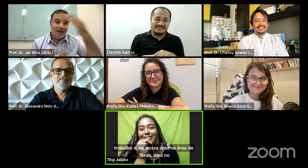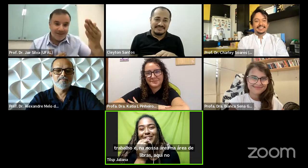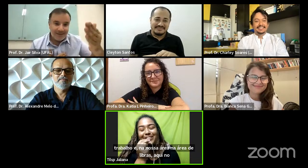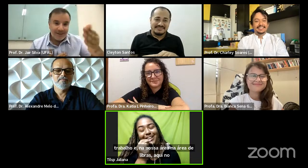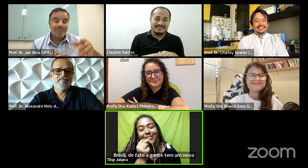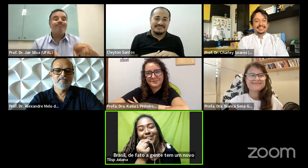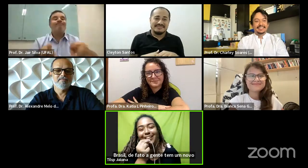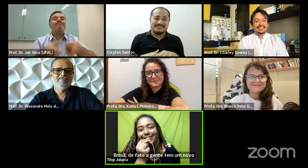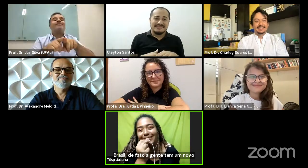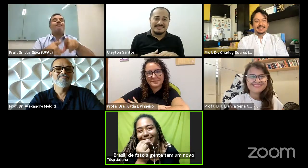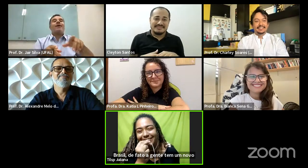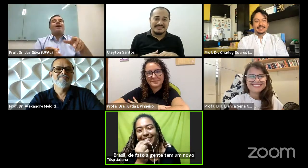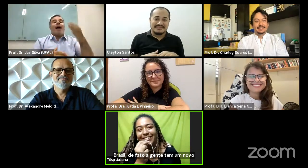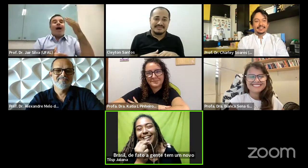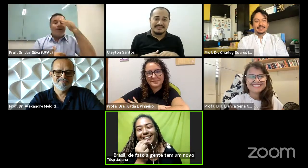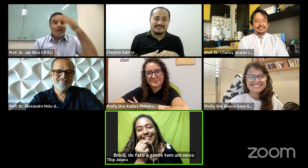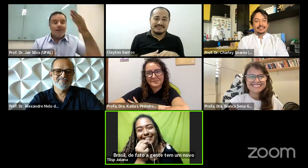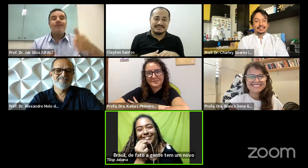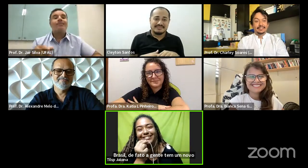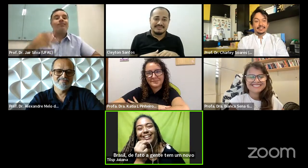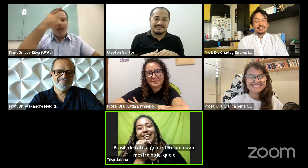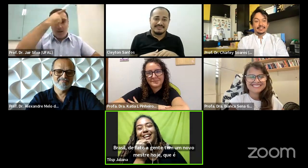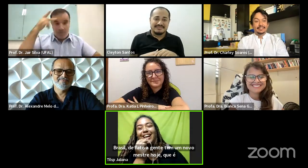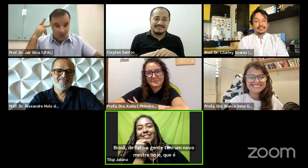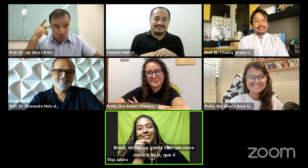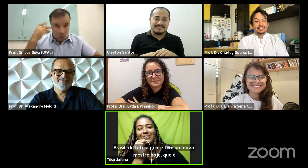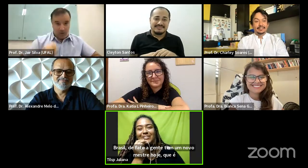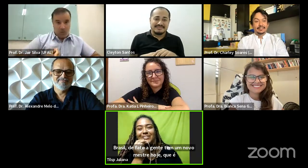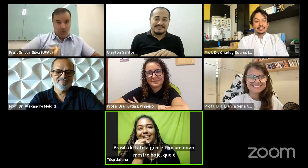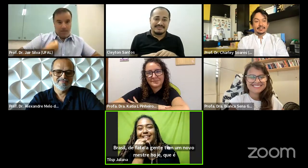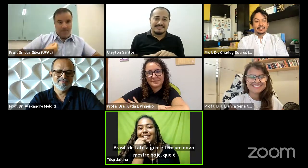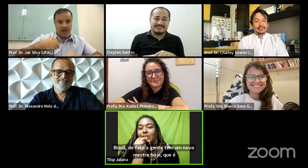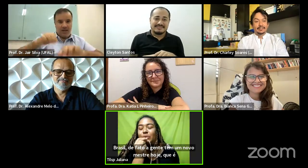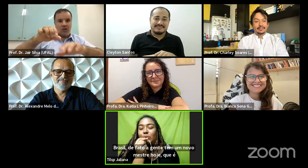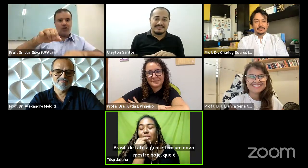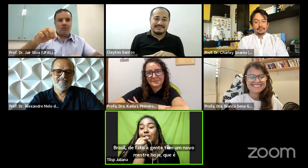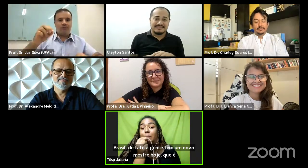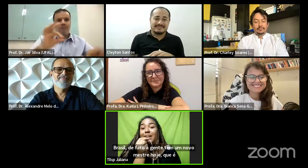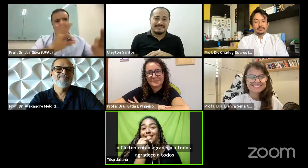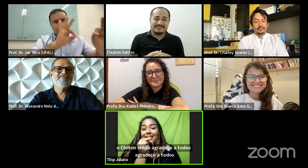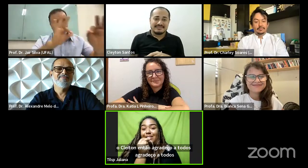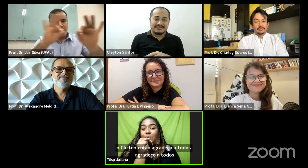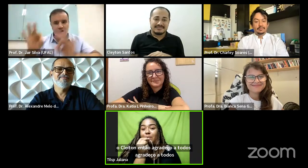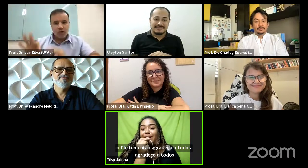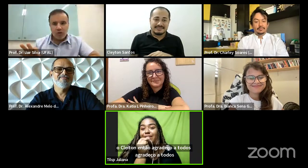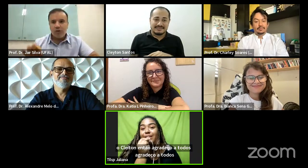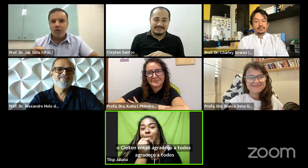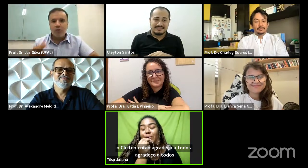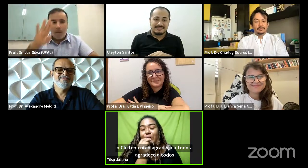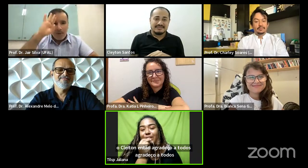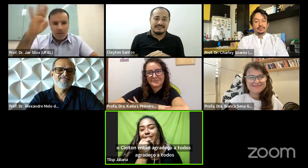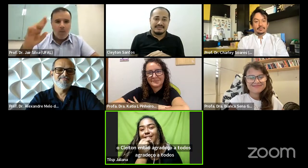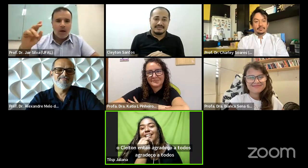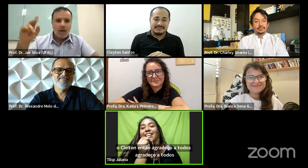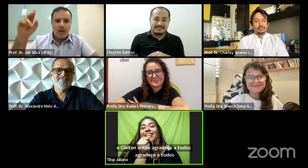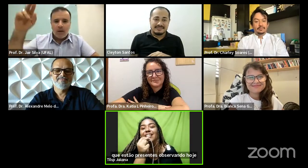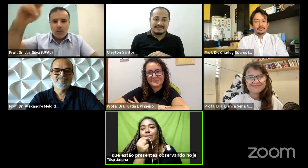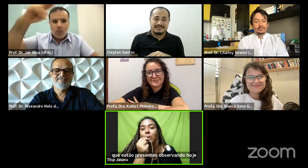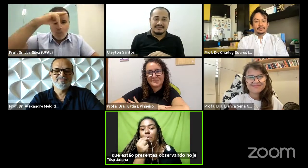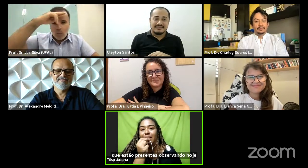novo mestre hoje, que é o Cleiton. Então, agradeço a todos, agradeço a todos que estão presentes, observando